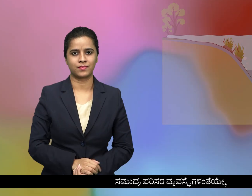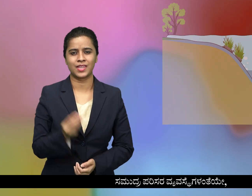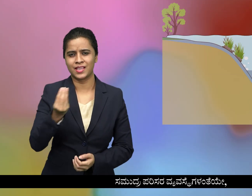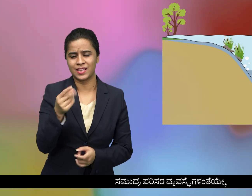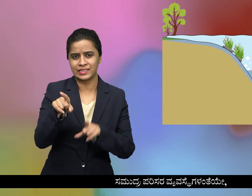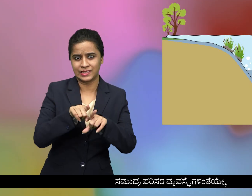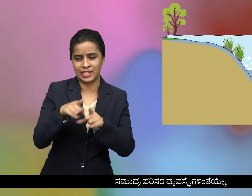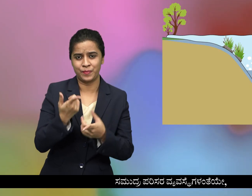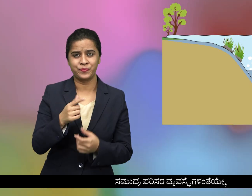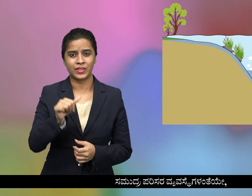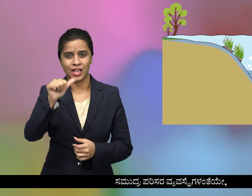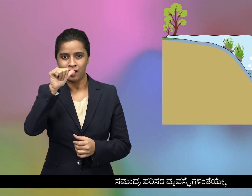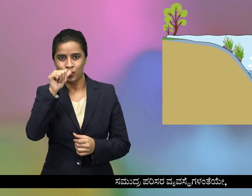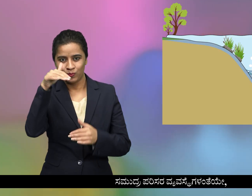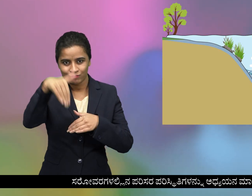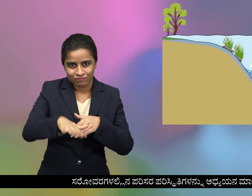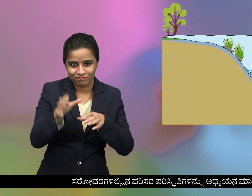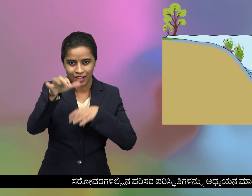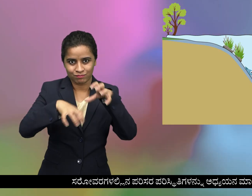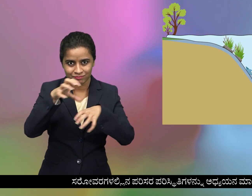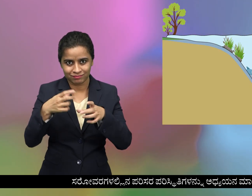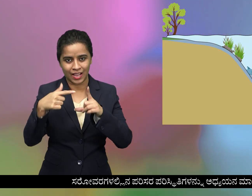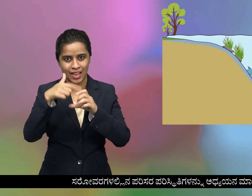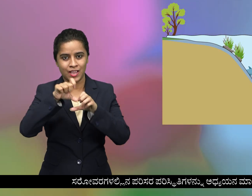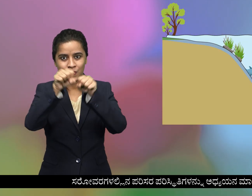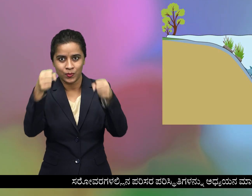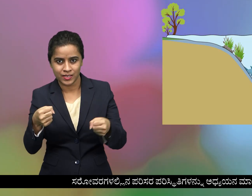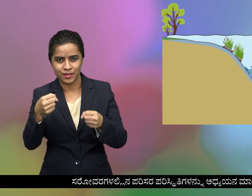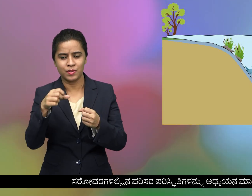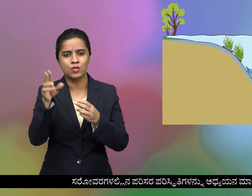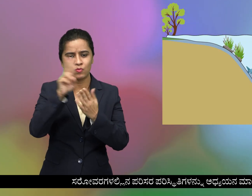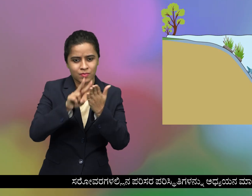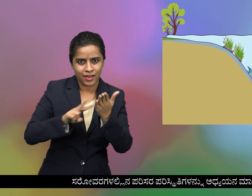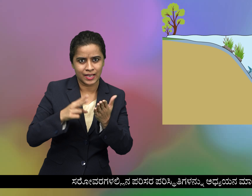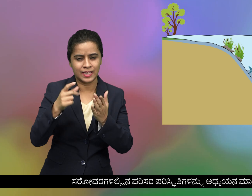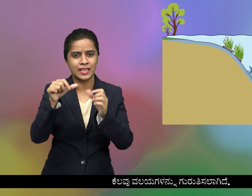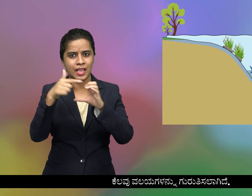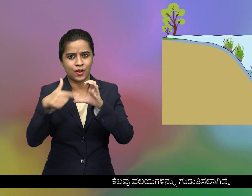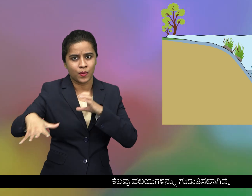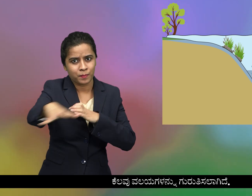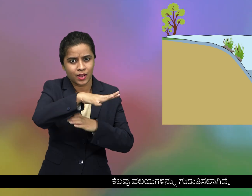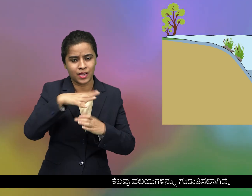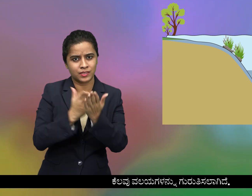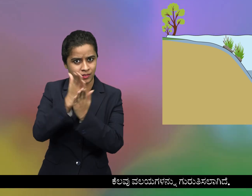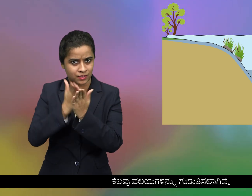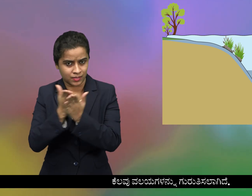ಸಮುದ್ರ ಪರಿಸರ ವ್ಯವಸ್ಥೆಗಳಂತೆ ಸರೋವರಗಳಲ್ಲಿನ ಪರಿಸರ ಪರಿಸ್ಥಿತಿಗಳನ್ನು ಅಧ್ಯಯನ ಮಾಡಲು ಕೆಲವು ವಲಯಗಳನ್ನು